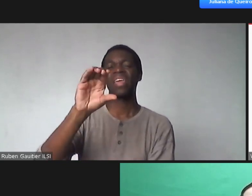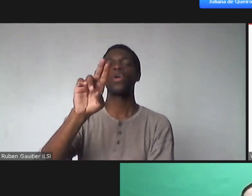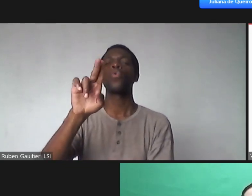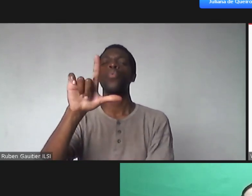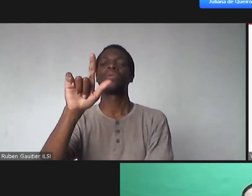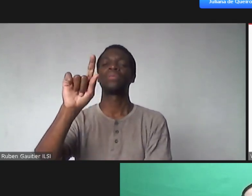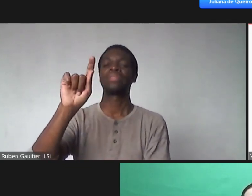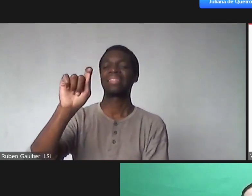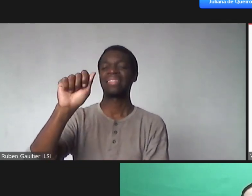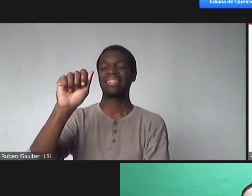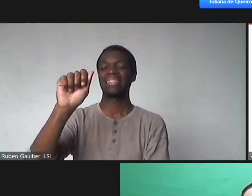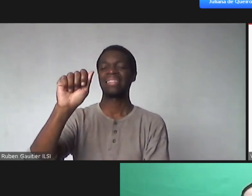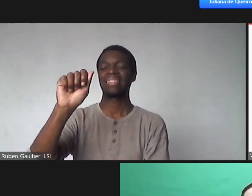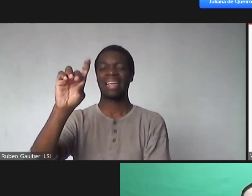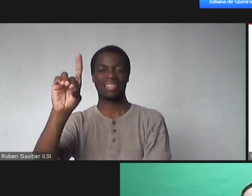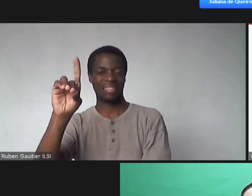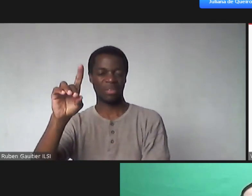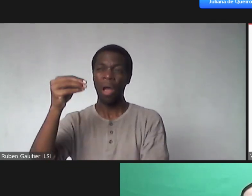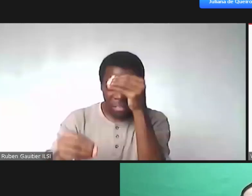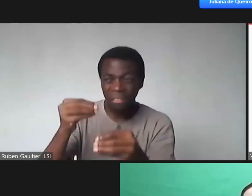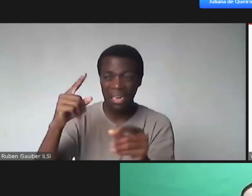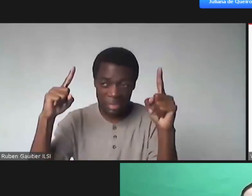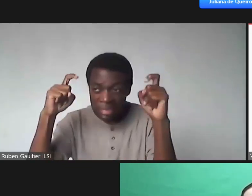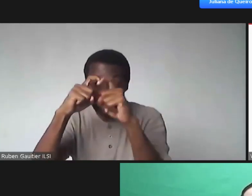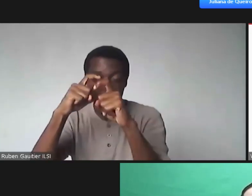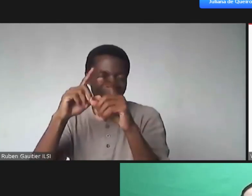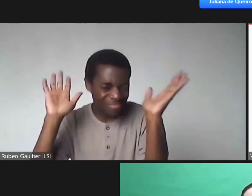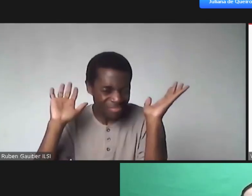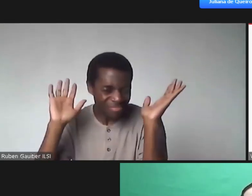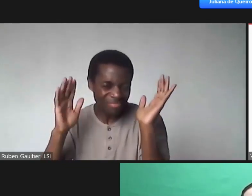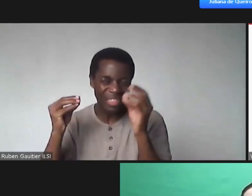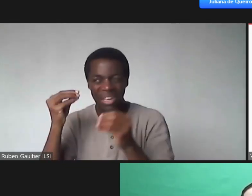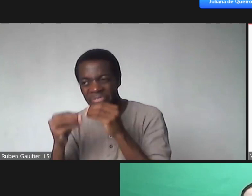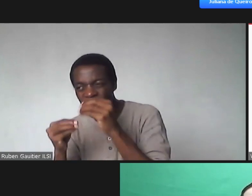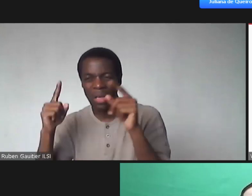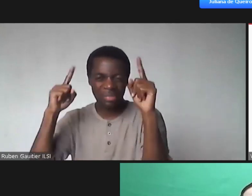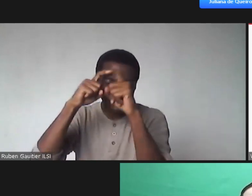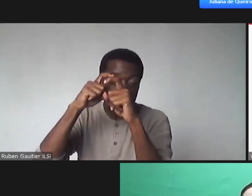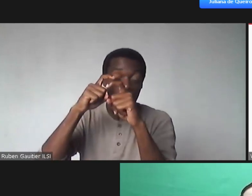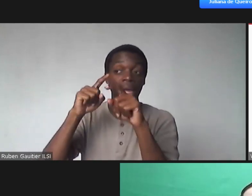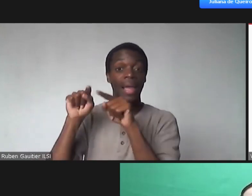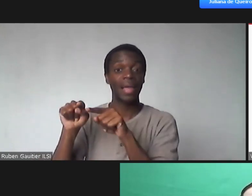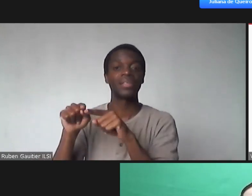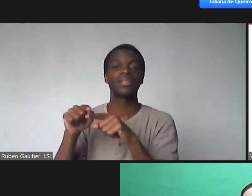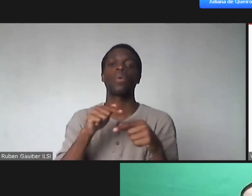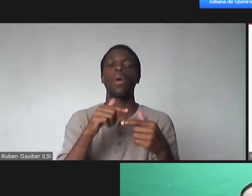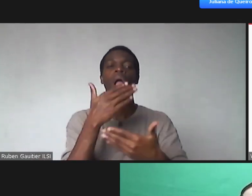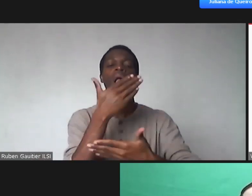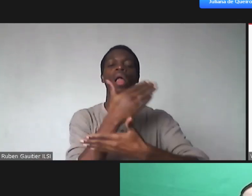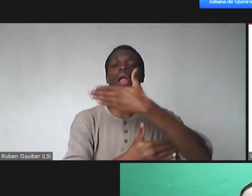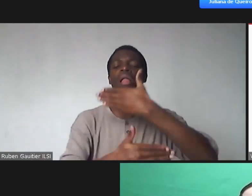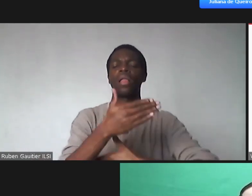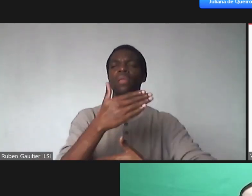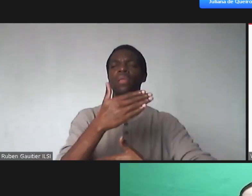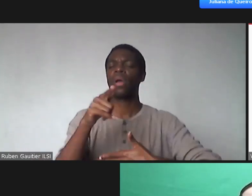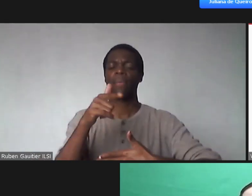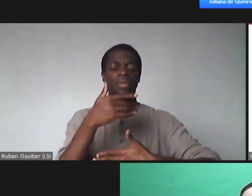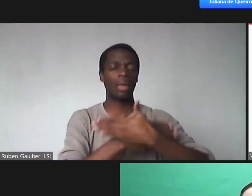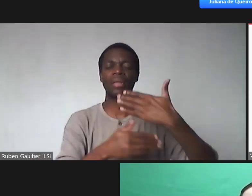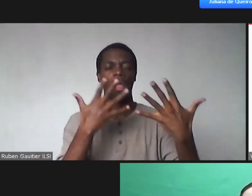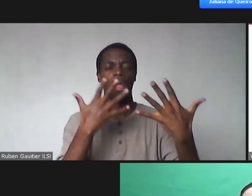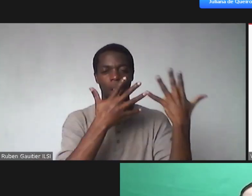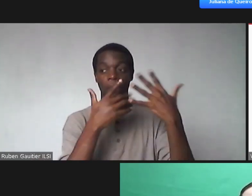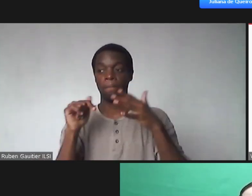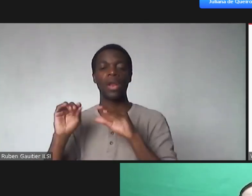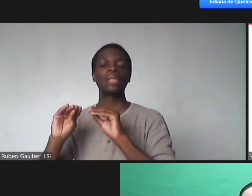importante para quien está en el campo haciendo esto para hacer de forma más correcta posible. En